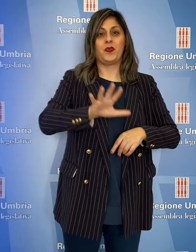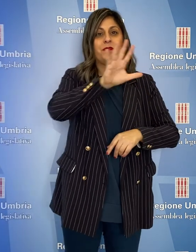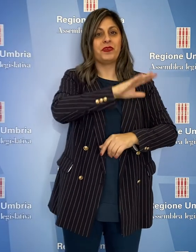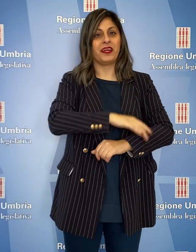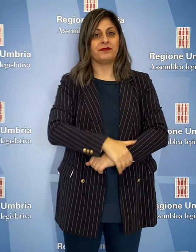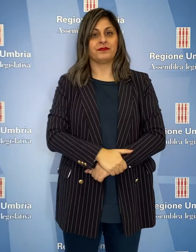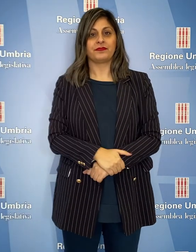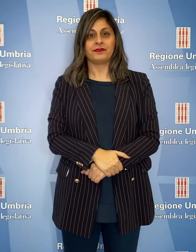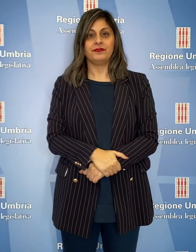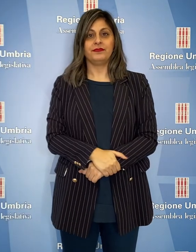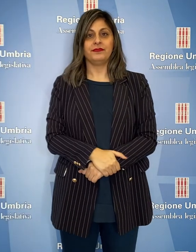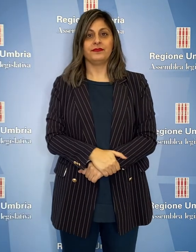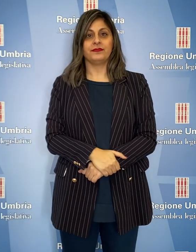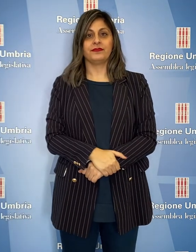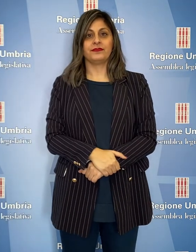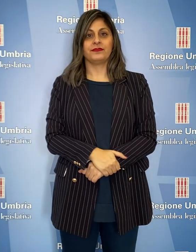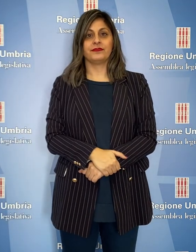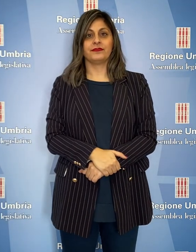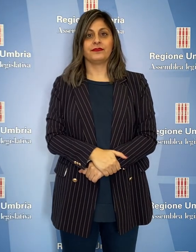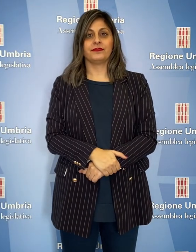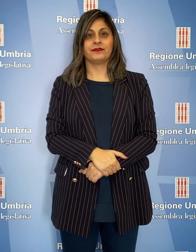SOR di Consiglio Regionale dell'Umbria.